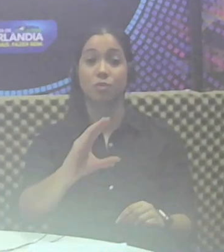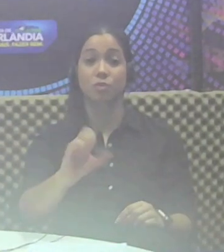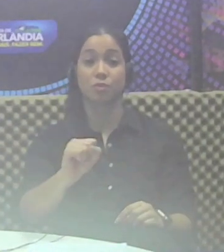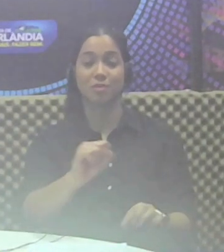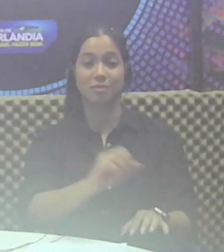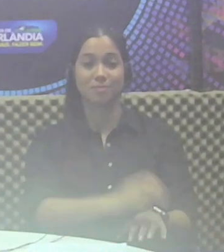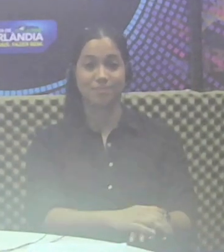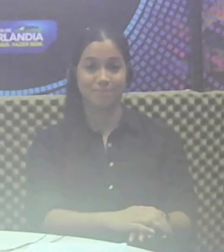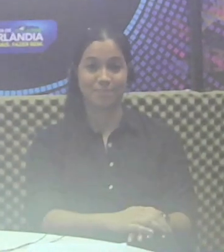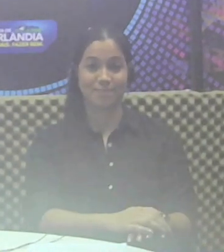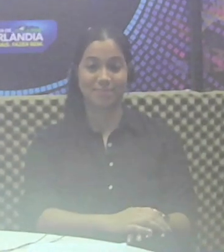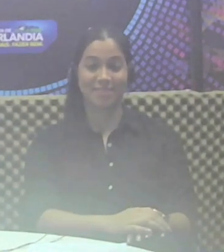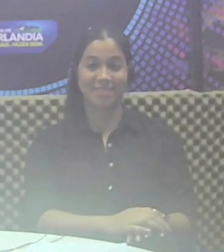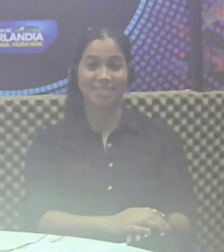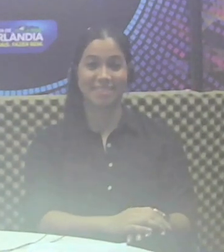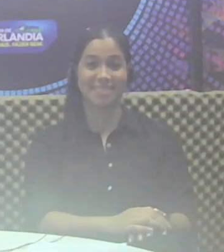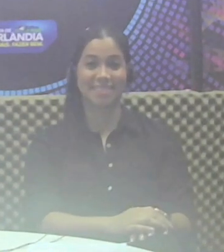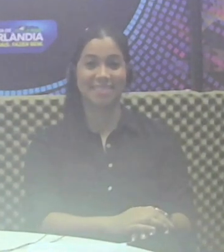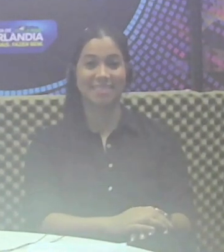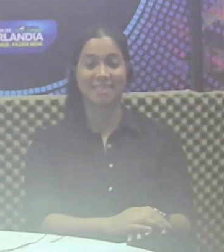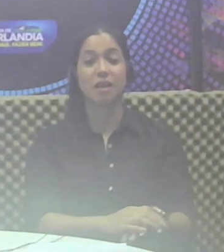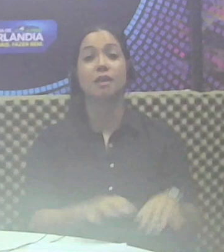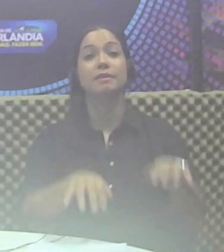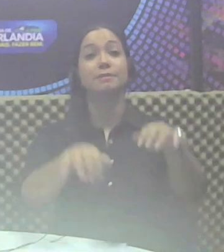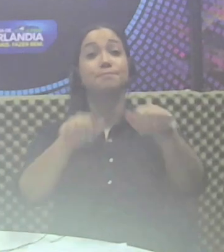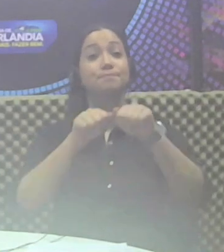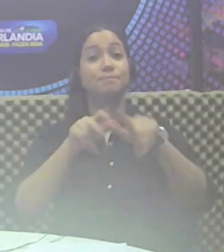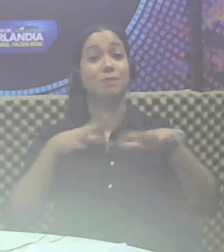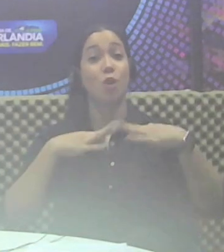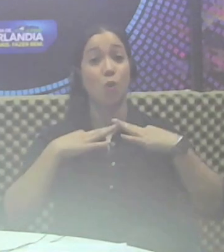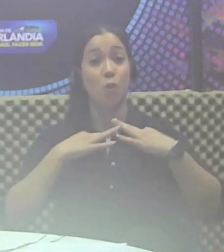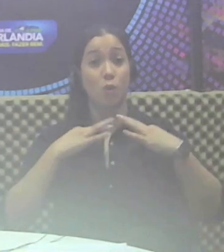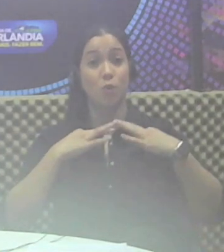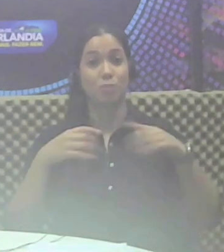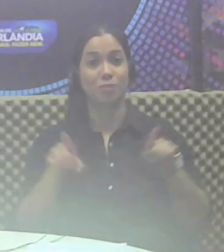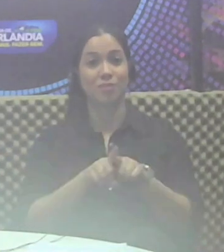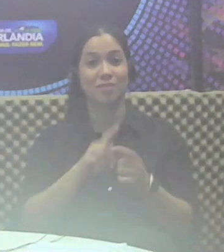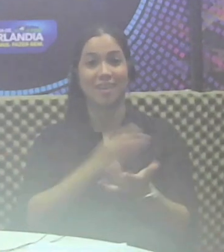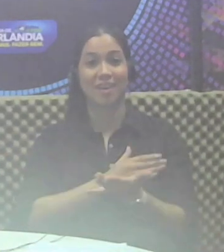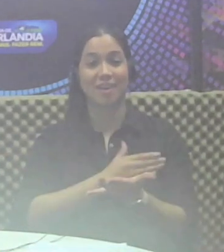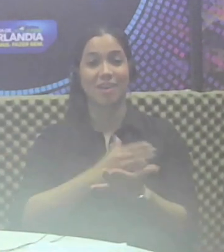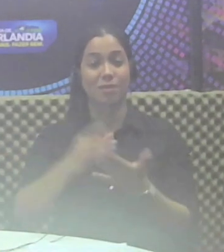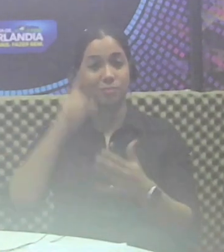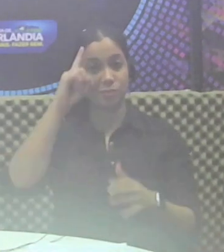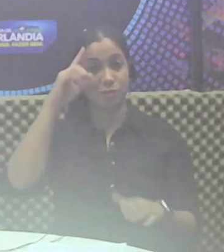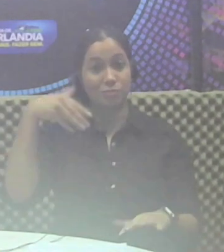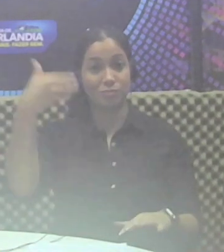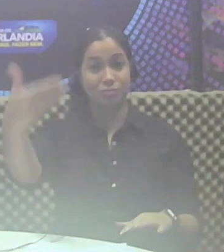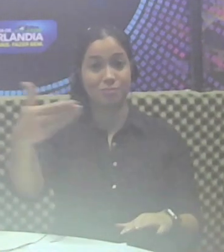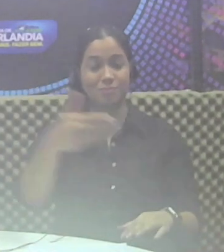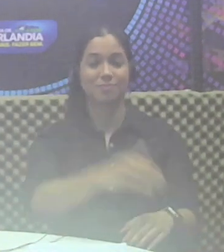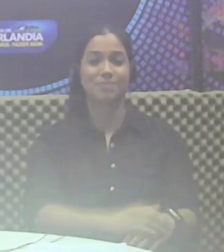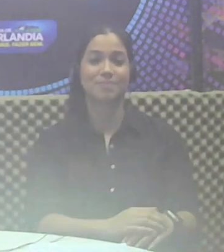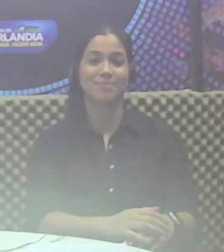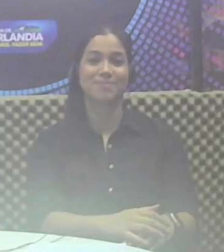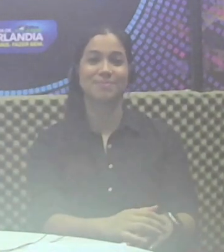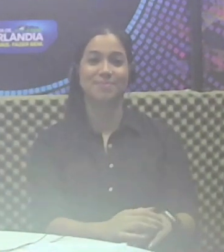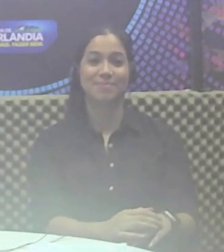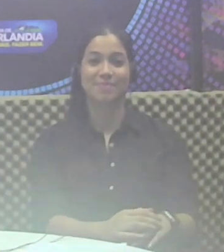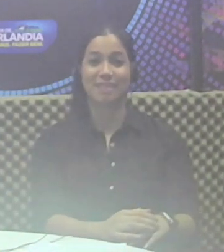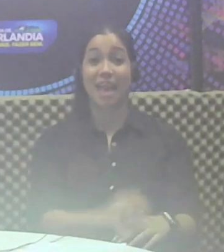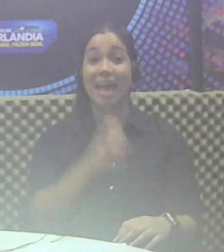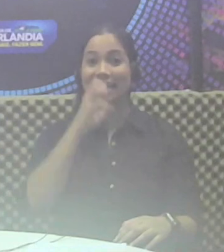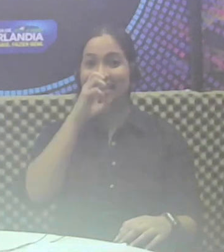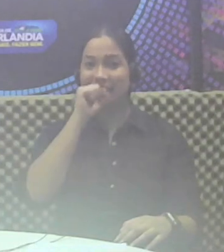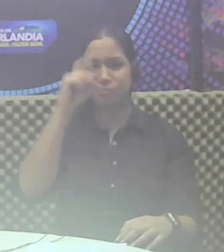civil, as OSCs. A distribuição dos uniformes terá início nos próximos dias. Sábado